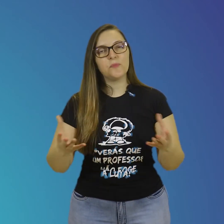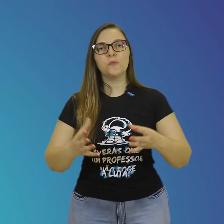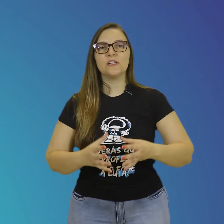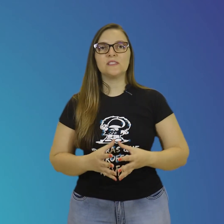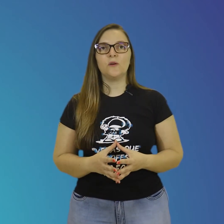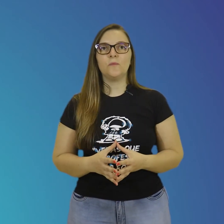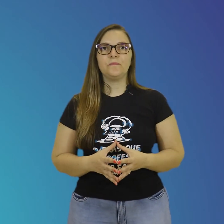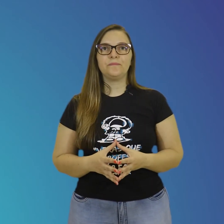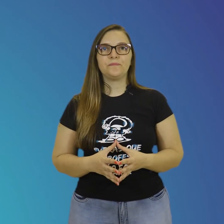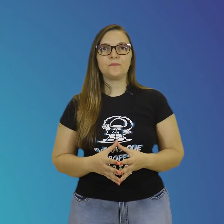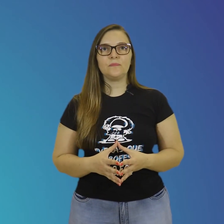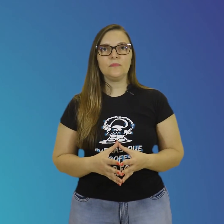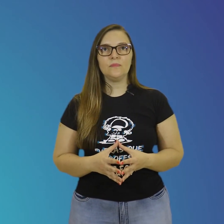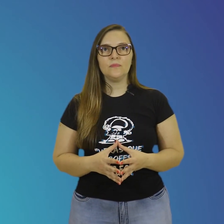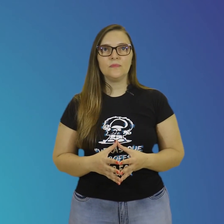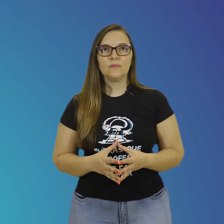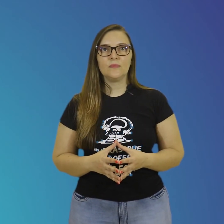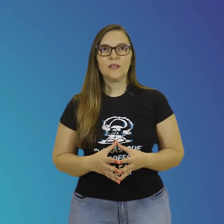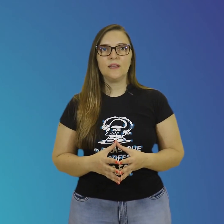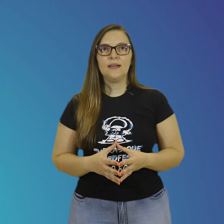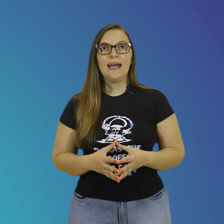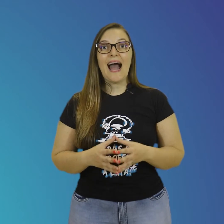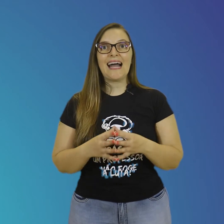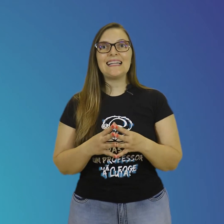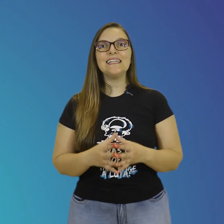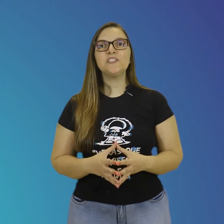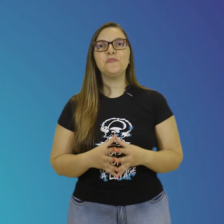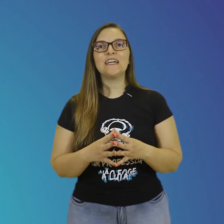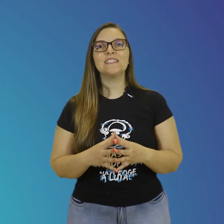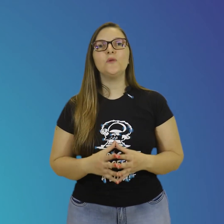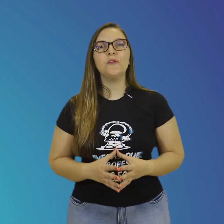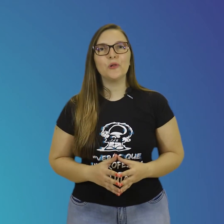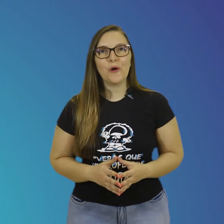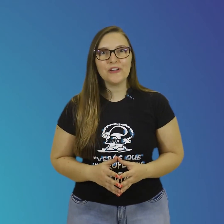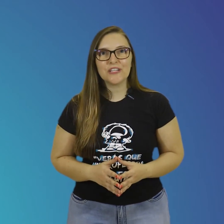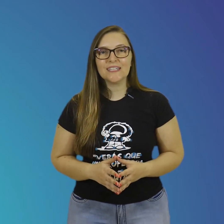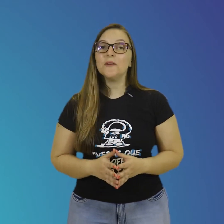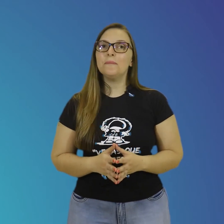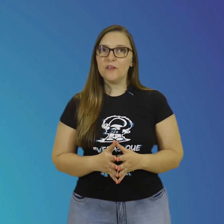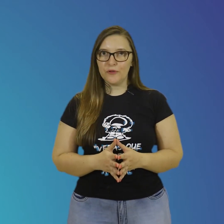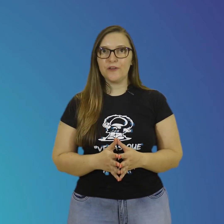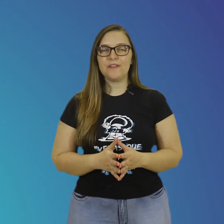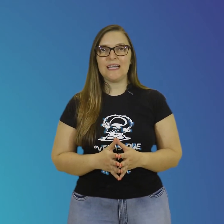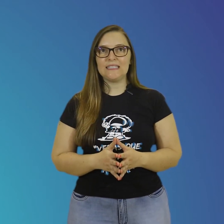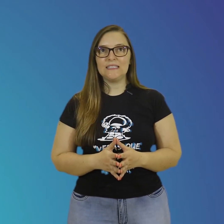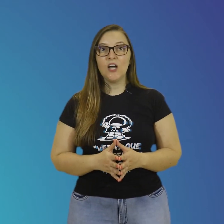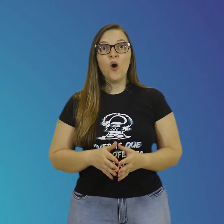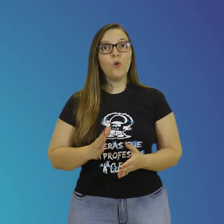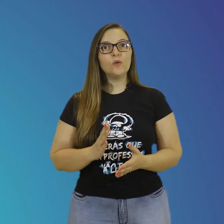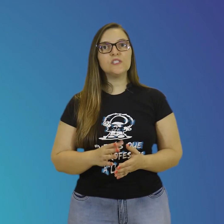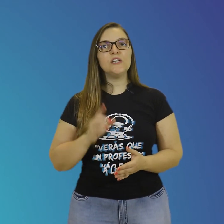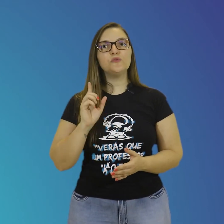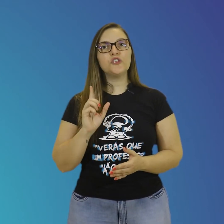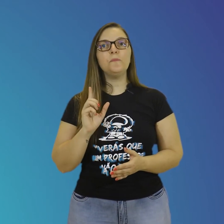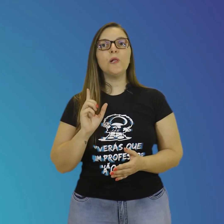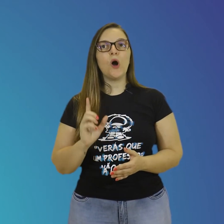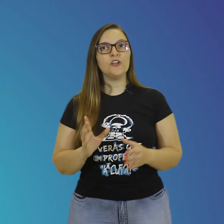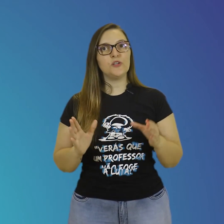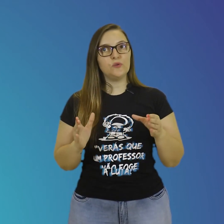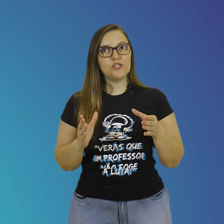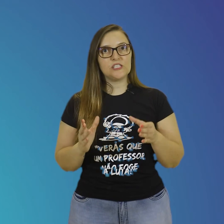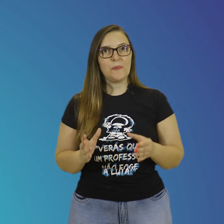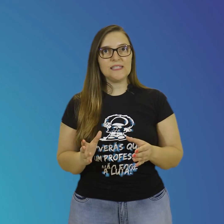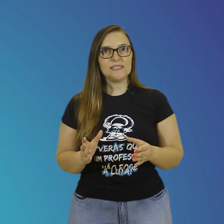estrutura da população. A classificação biológica também foi afetada. O conceito